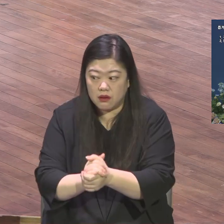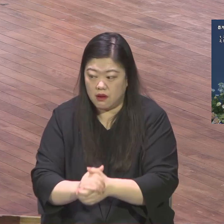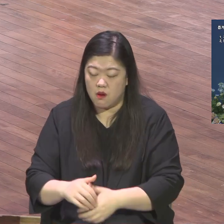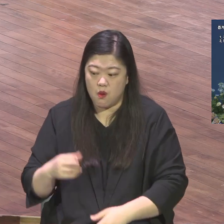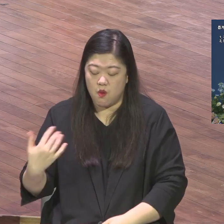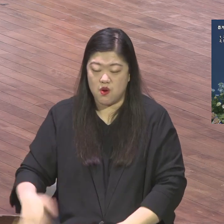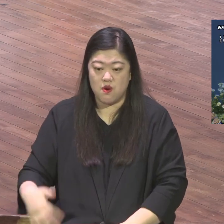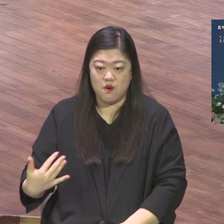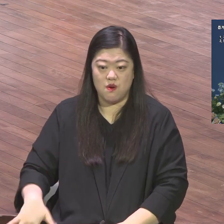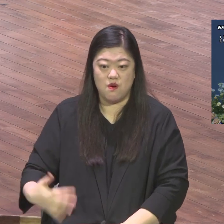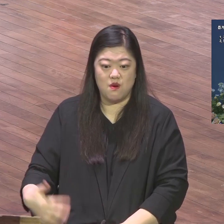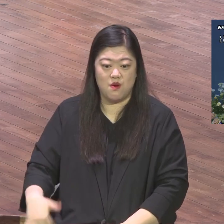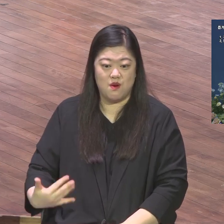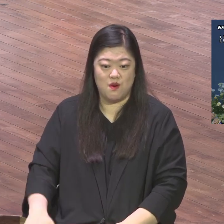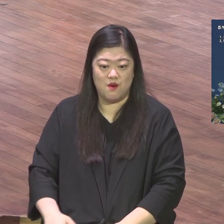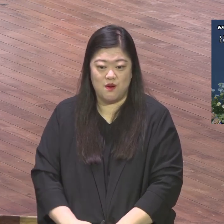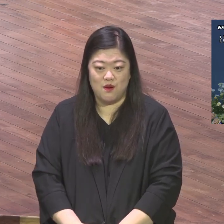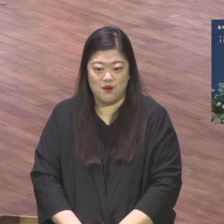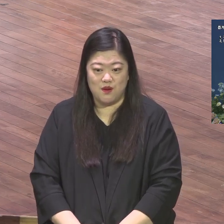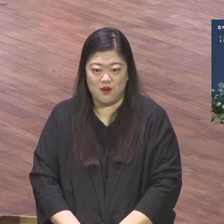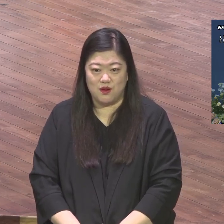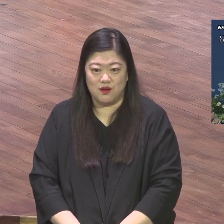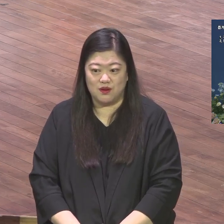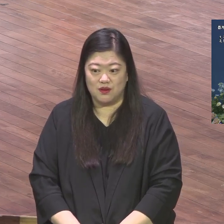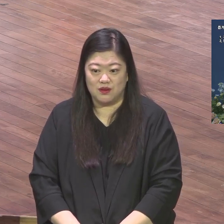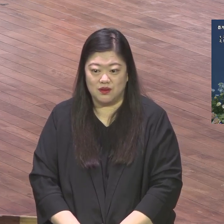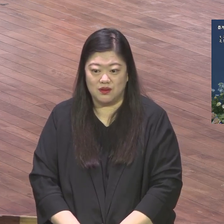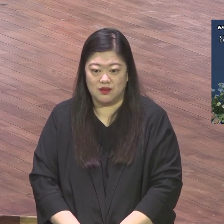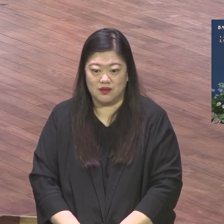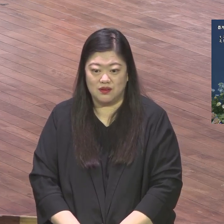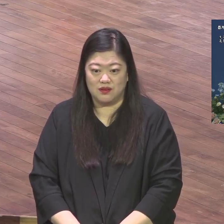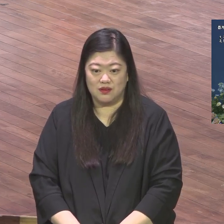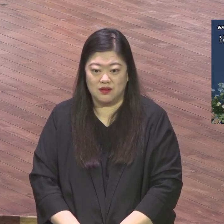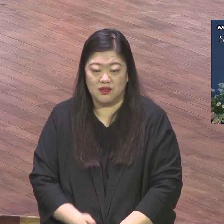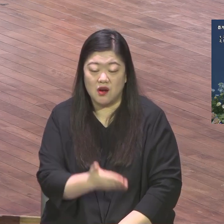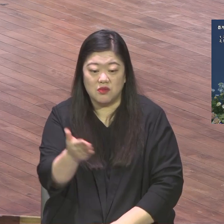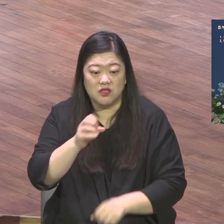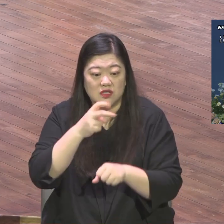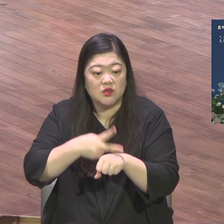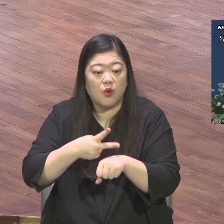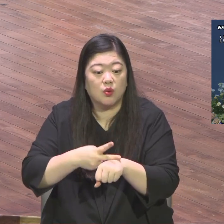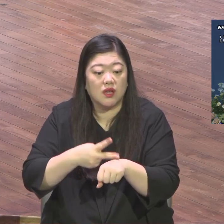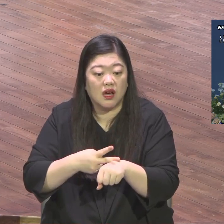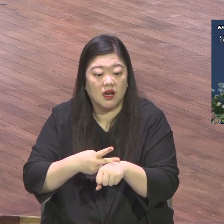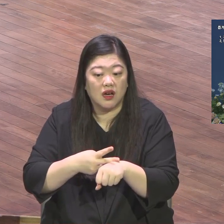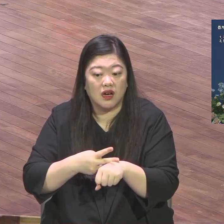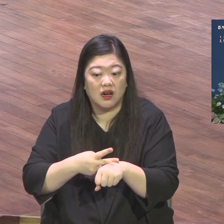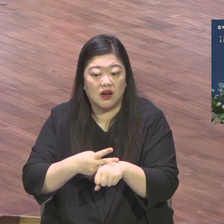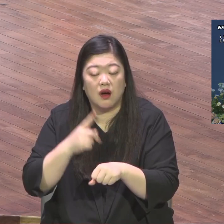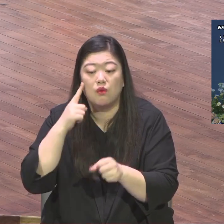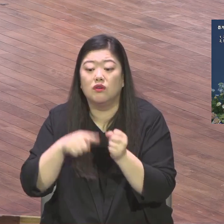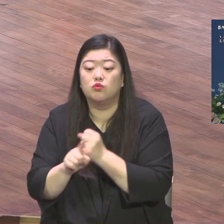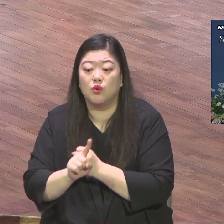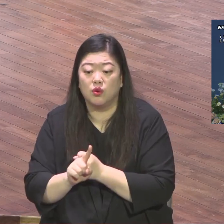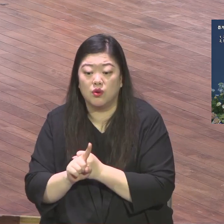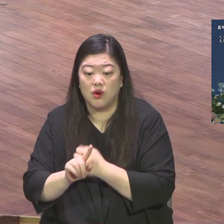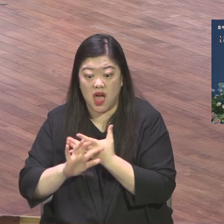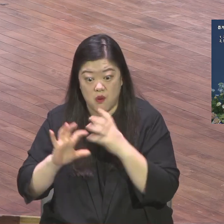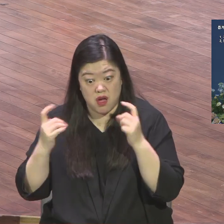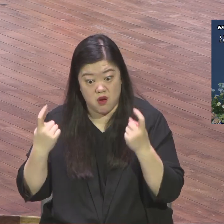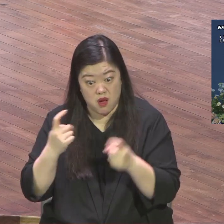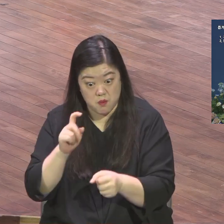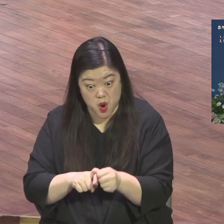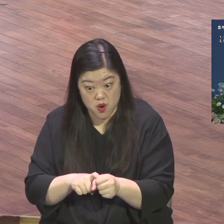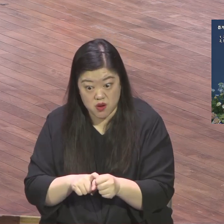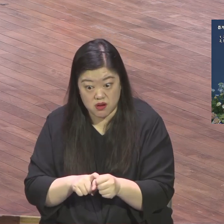선교사 아무나 합니까? 밥 먹으러 갑니까? 거지 구라듯이 사는 한 것이 선교사입니까? 죽기